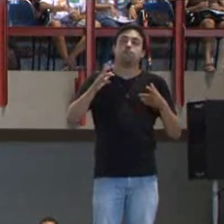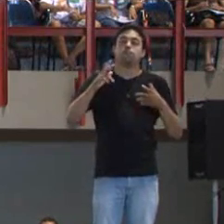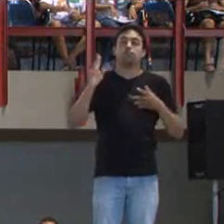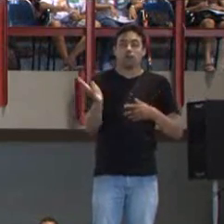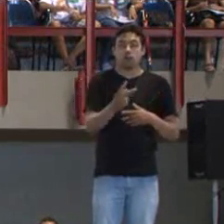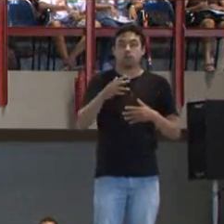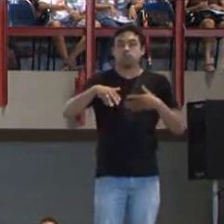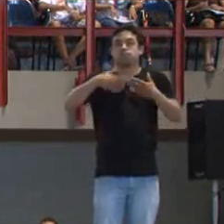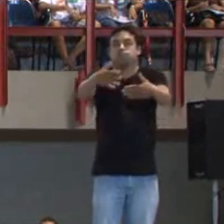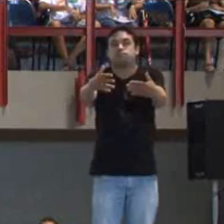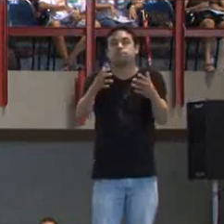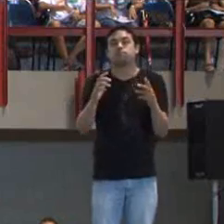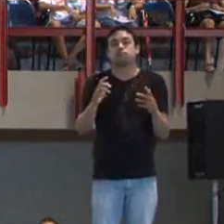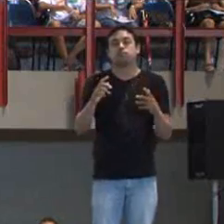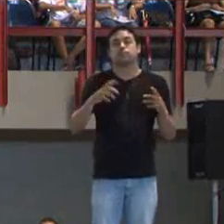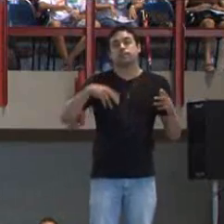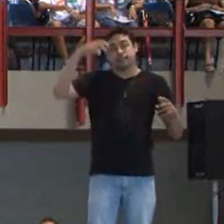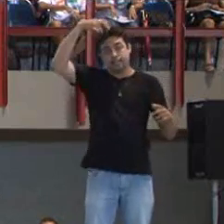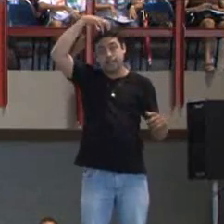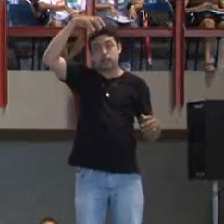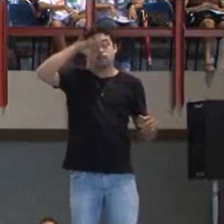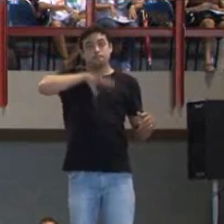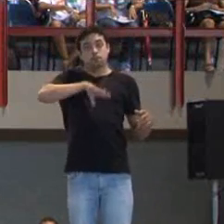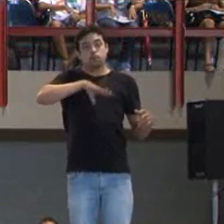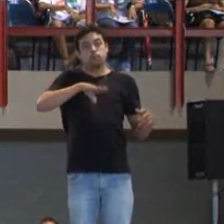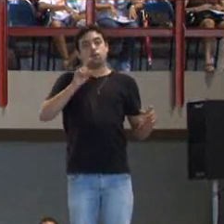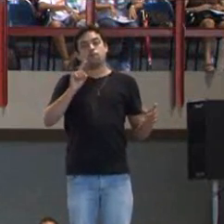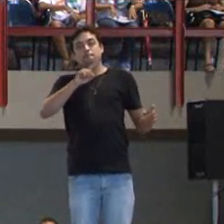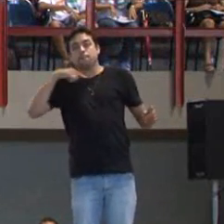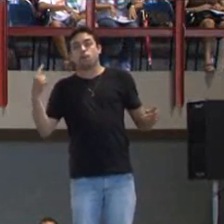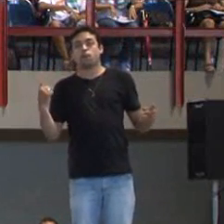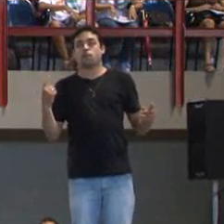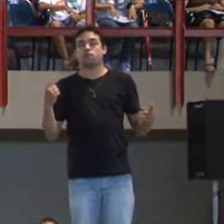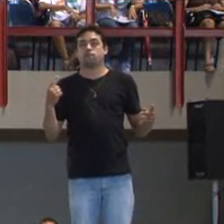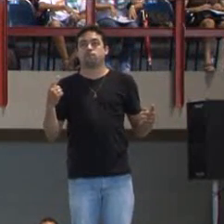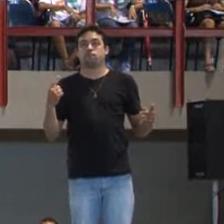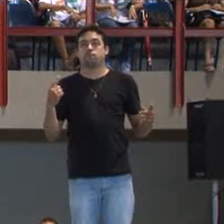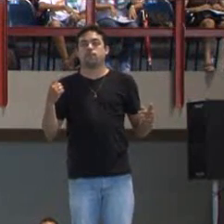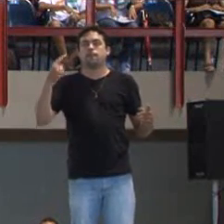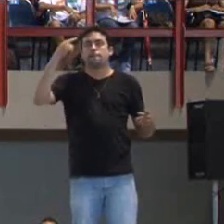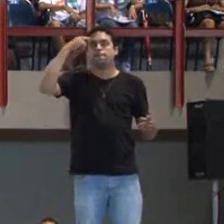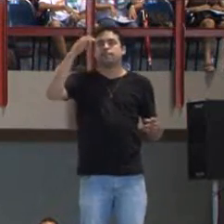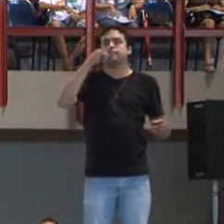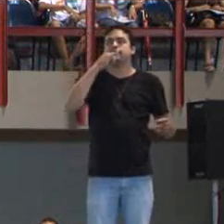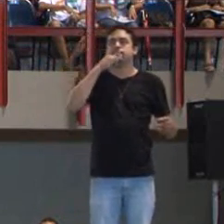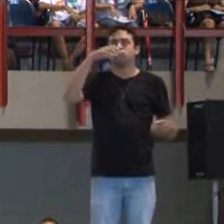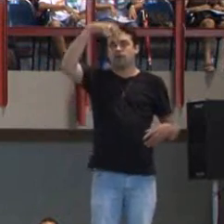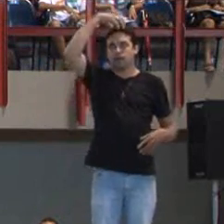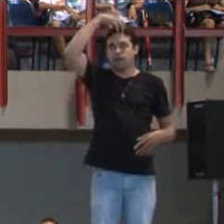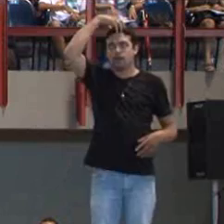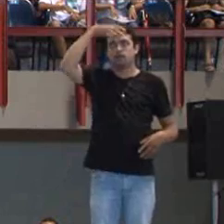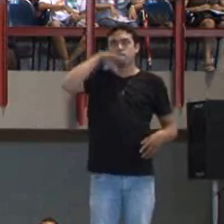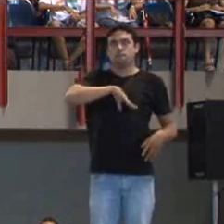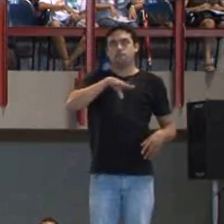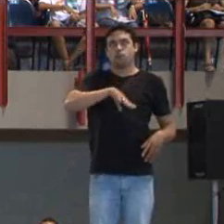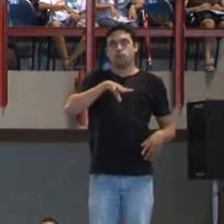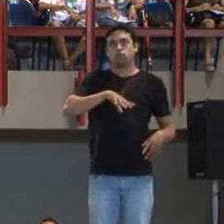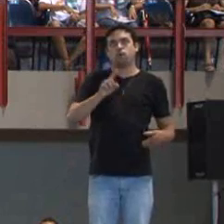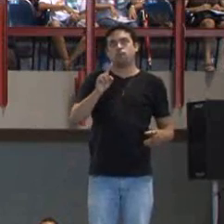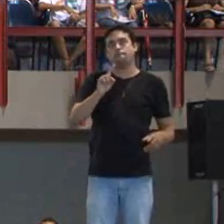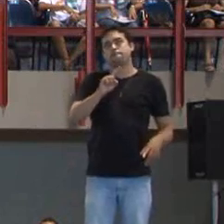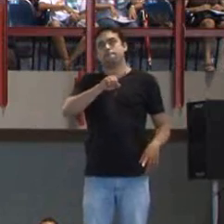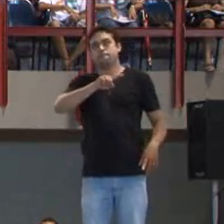que aconteceu? O rei de Portugal morreu. Aí pensa comigo, o que acontece? O rei de